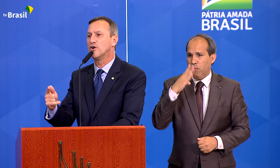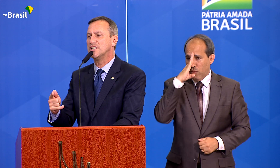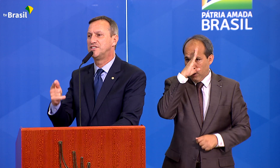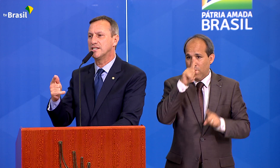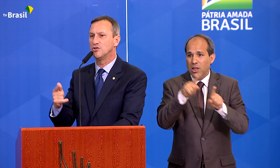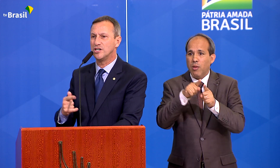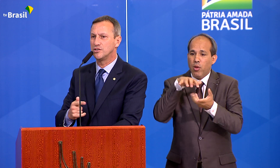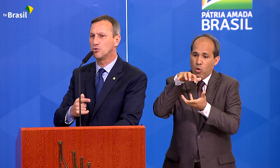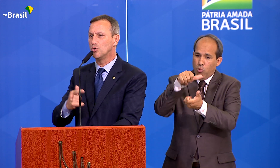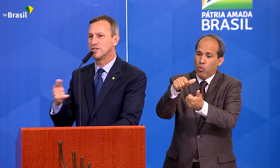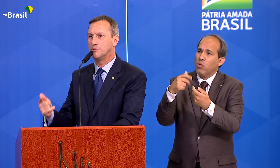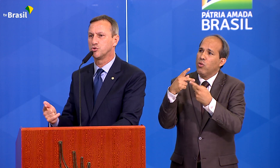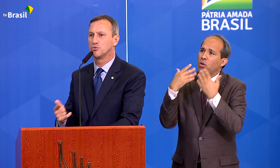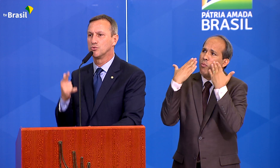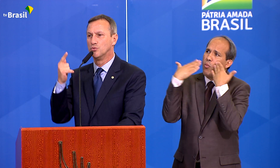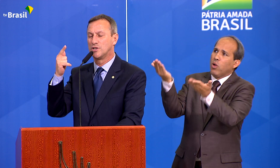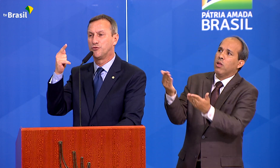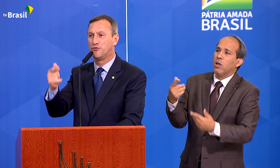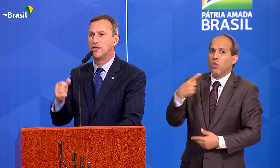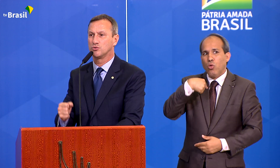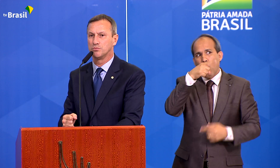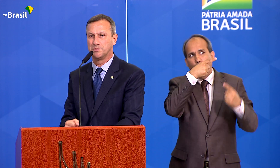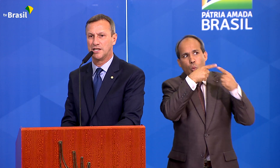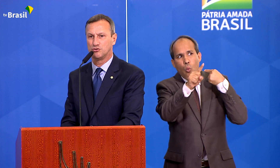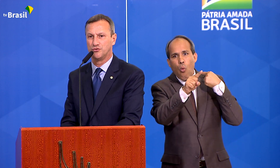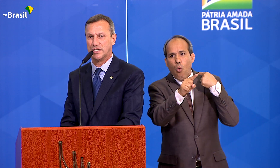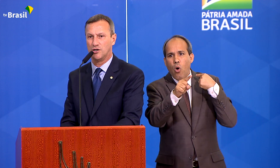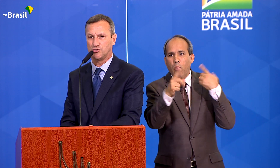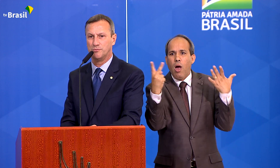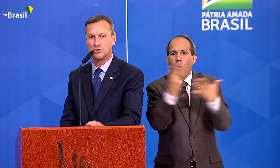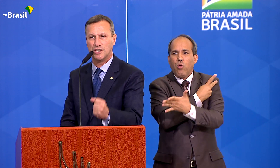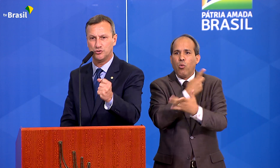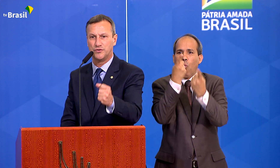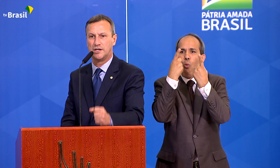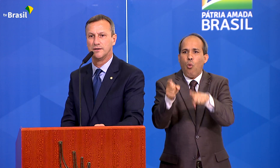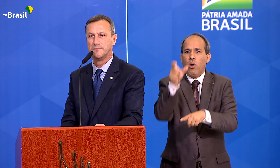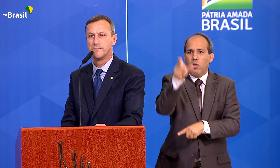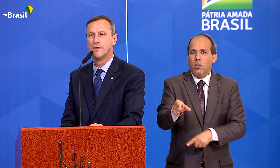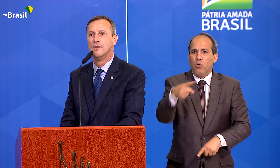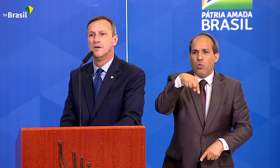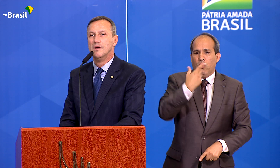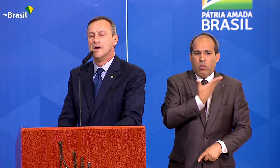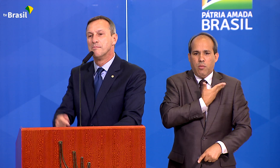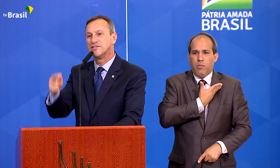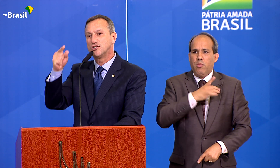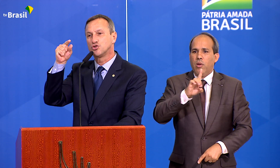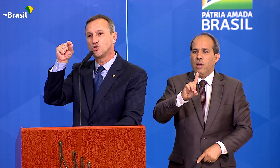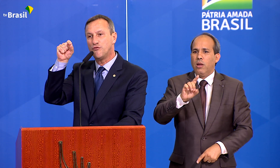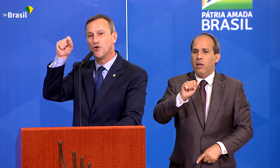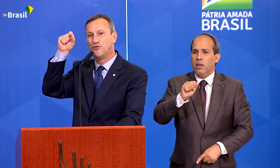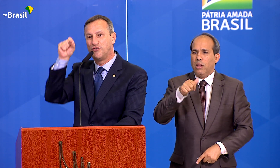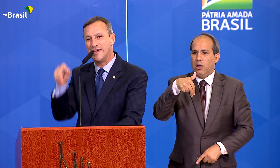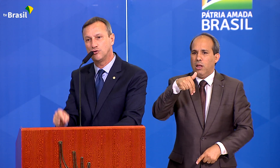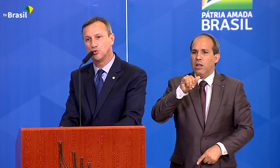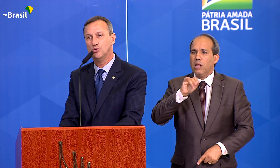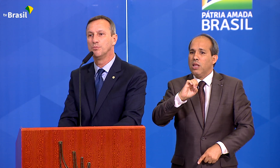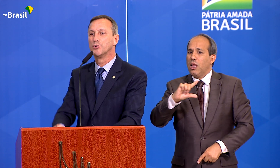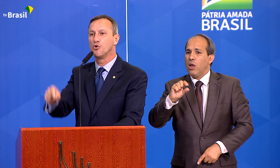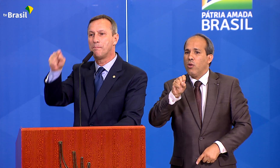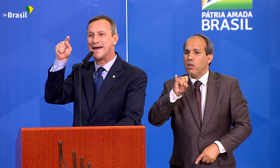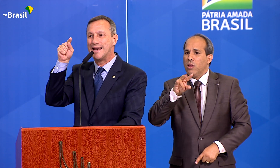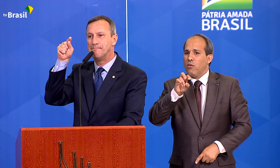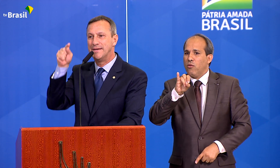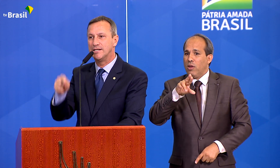o mundo afora dizer que nós não concordamos com que foi feito Daniel Silveira nosso amigo da Silveira mas isso só foi